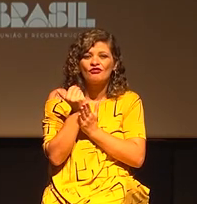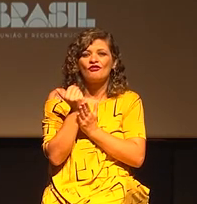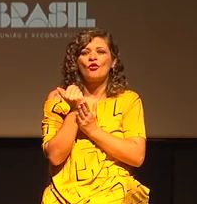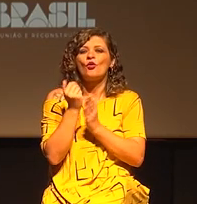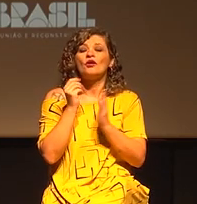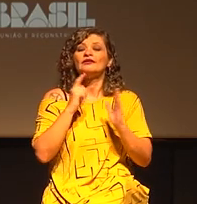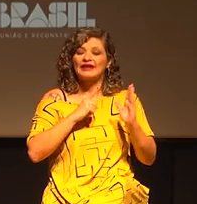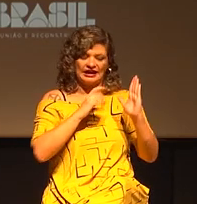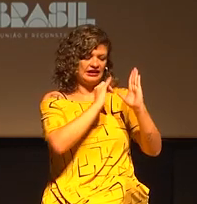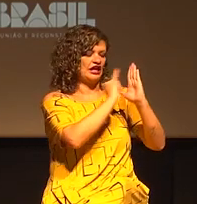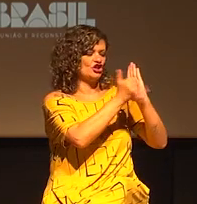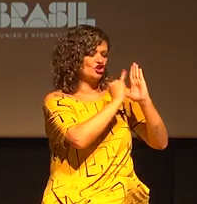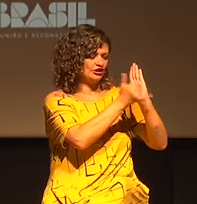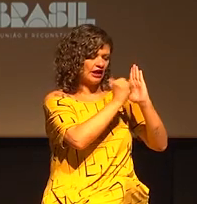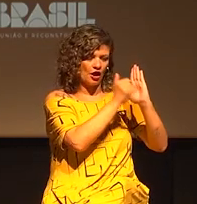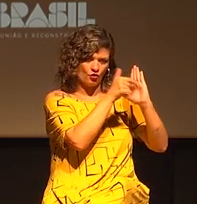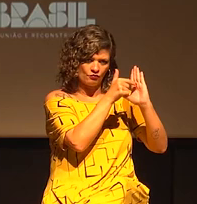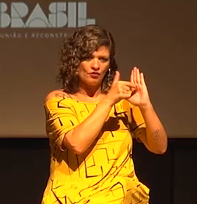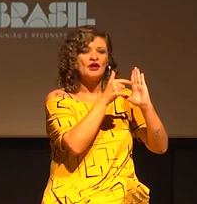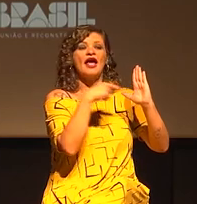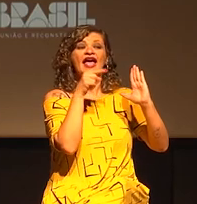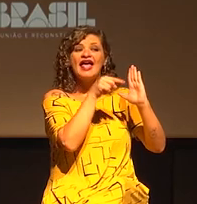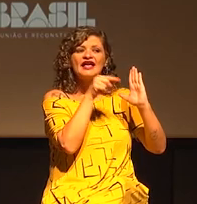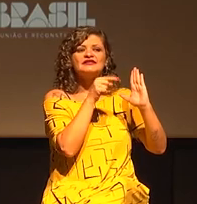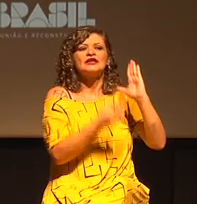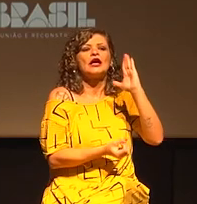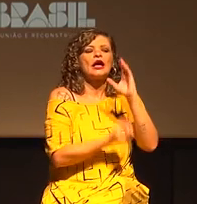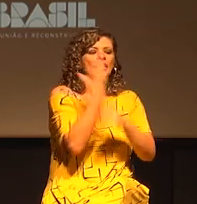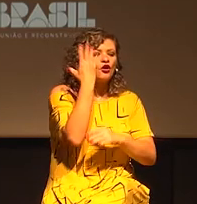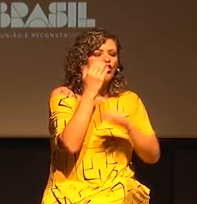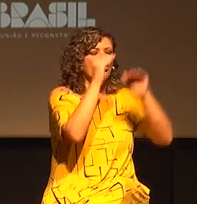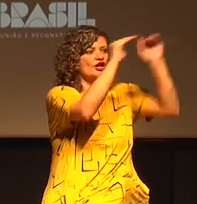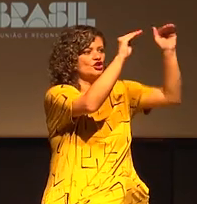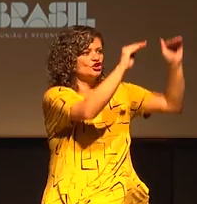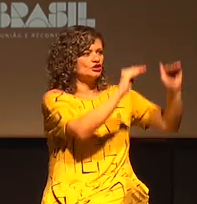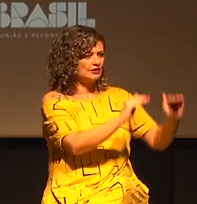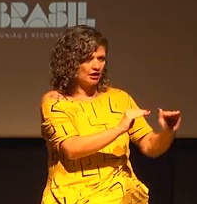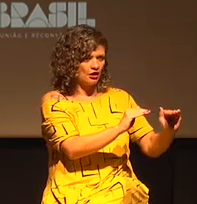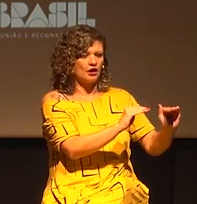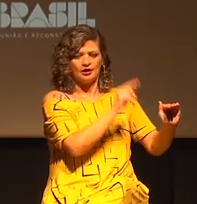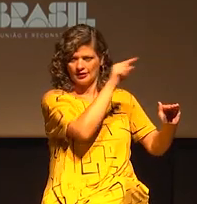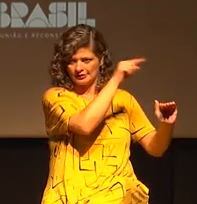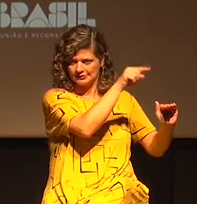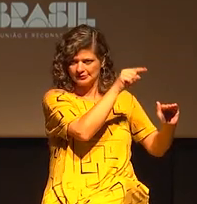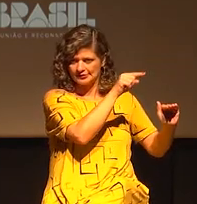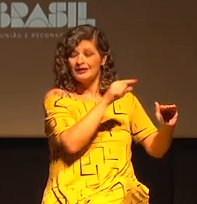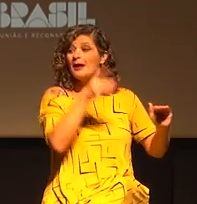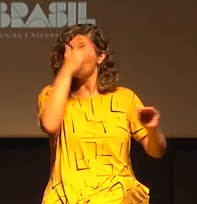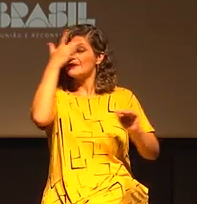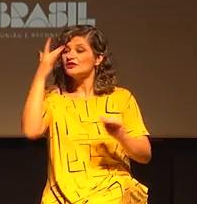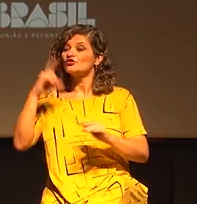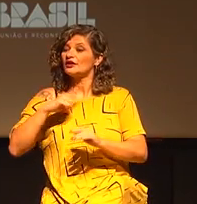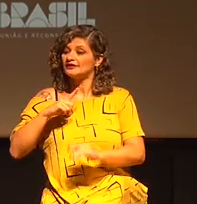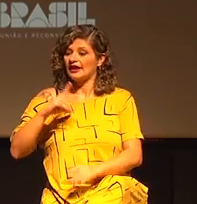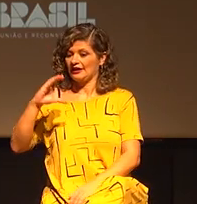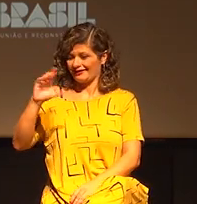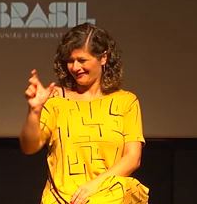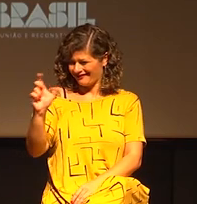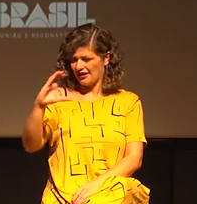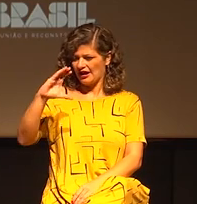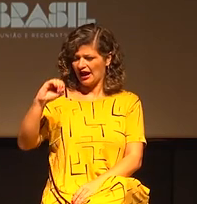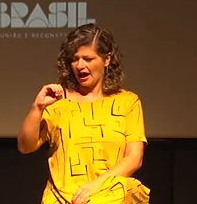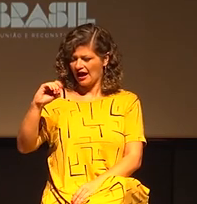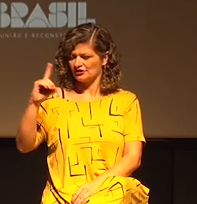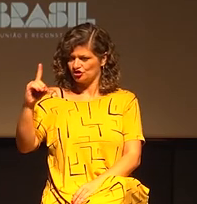publicado o armazém solidário em que as pessoas do CAD único vão poder adquirir alimentos a um preço